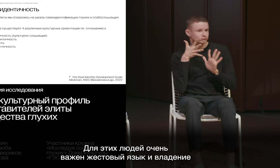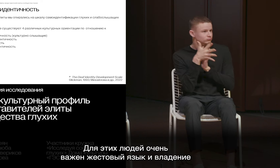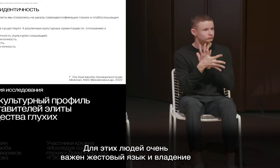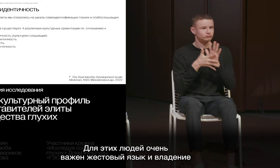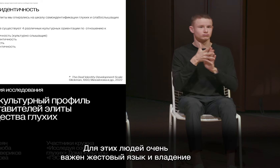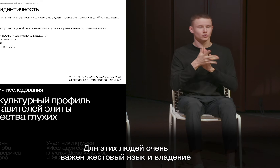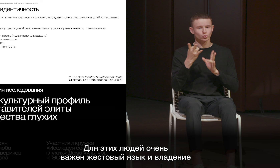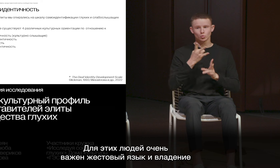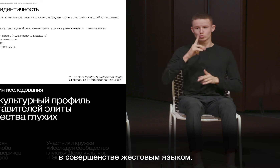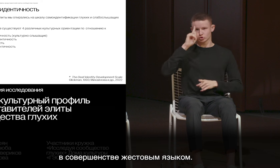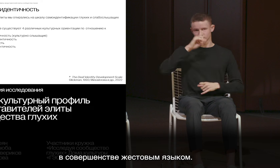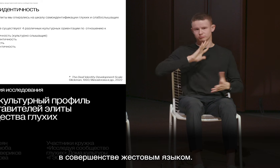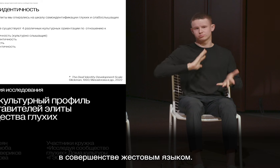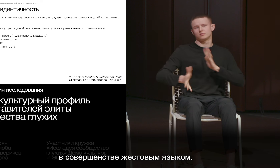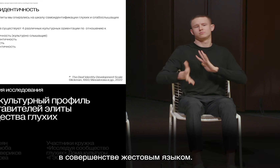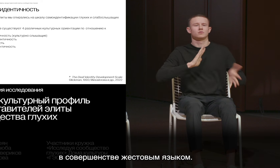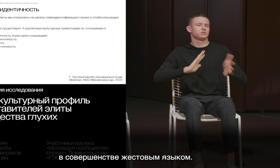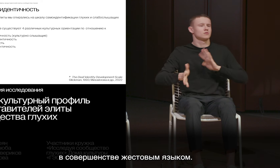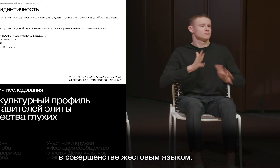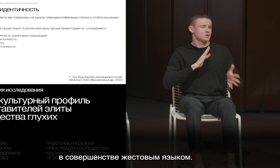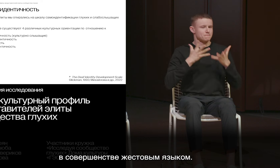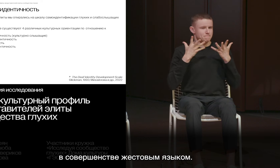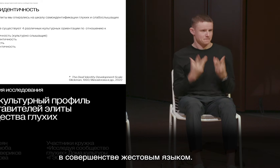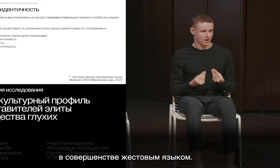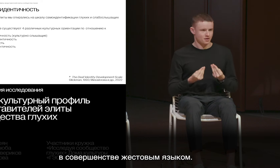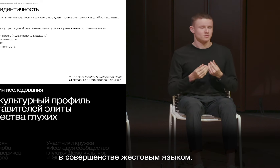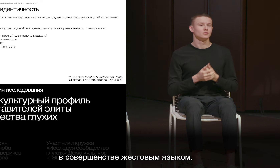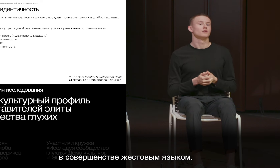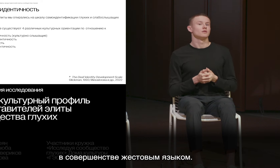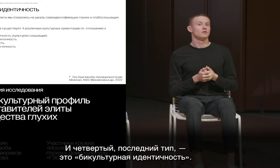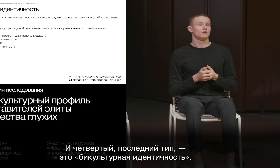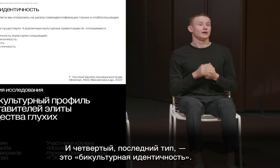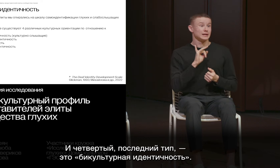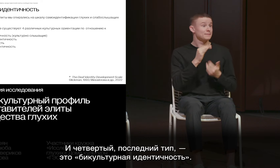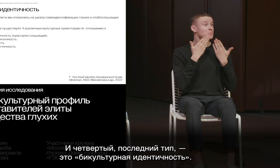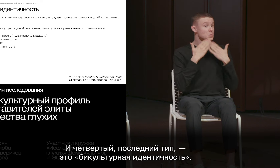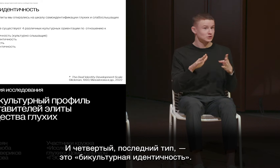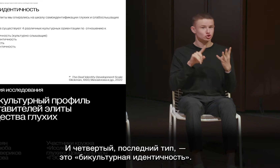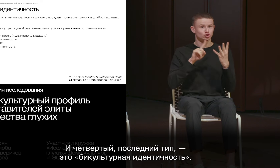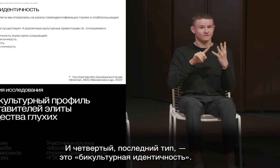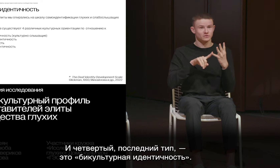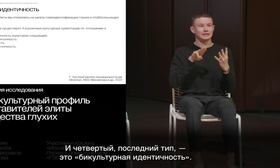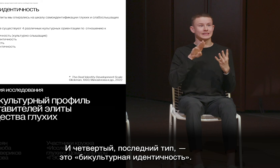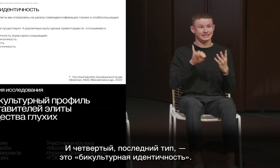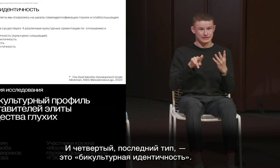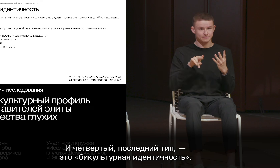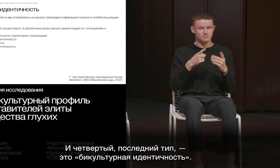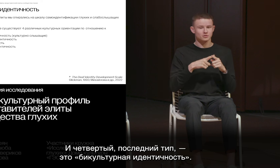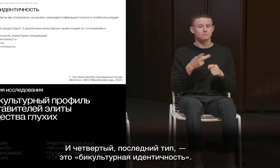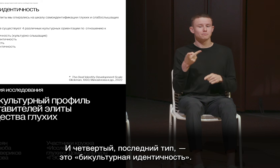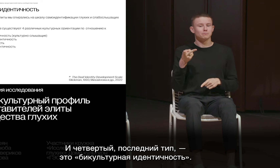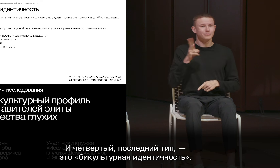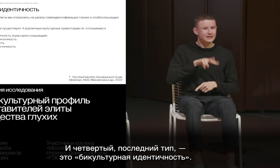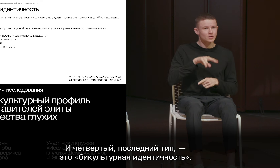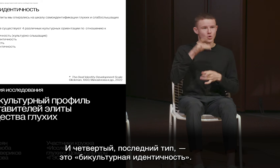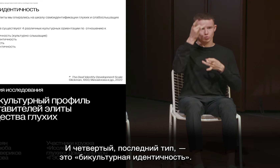Для этих людей очень важен жестовый язык и владение в совершенстве жестовым языком. И четвертый, последний тип